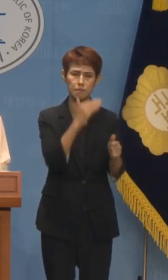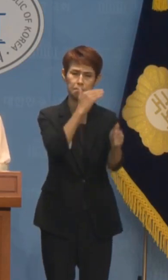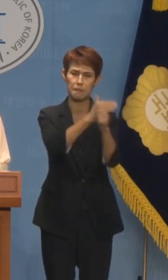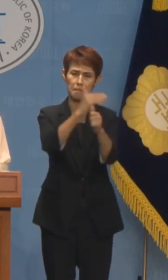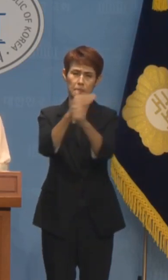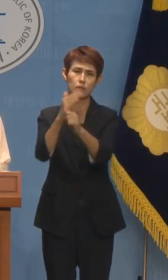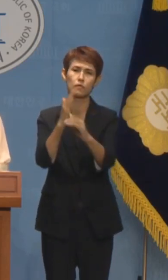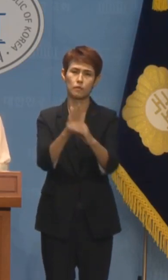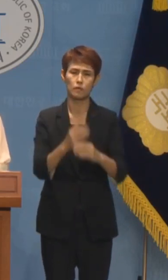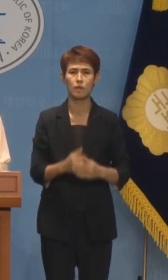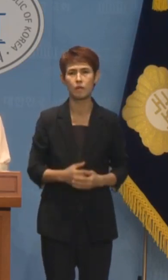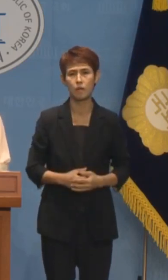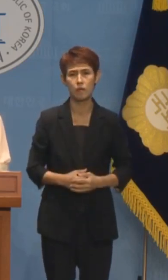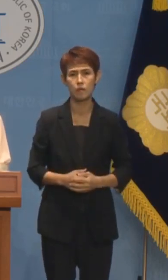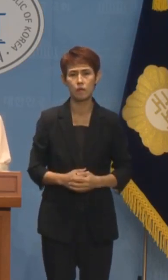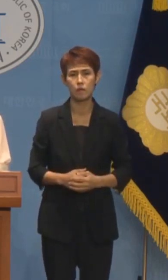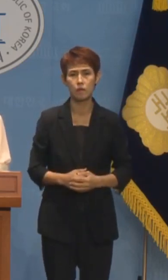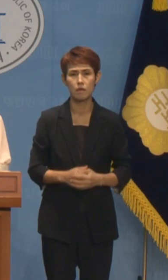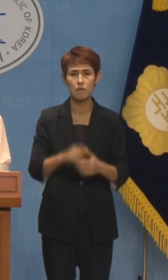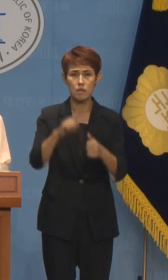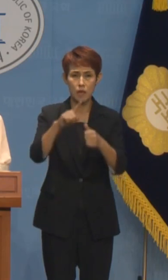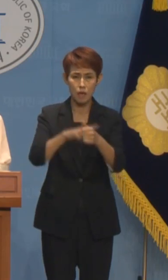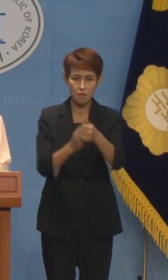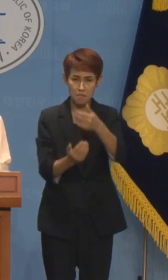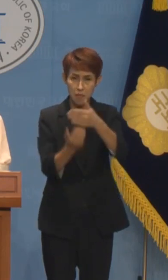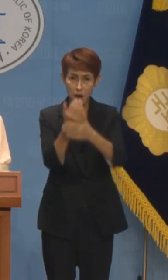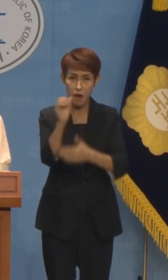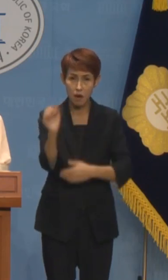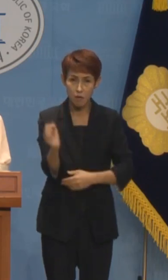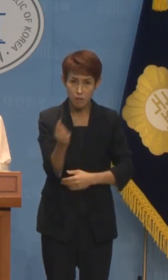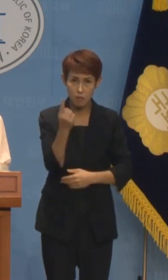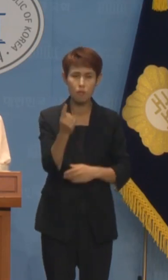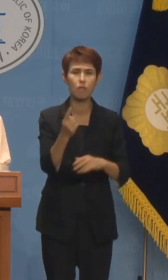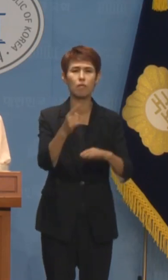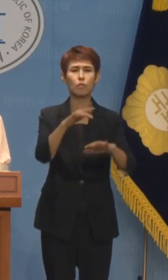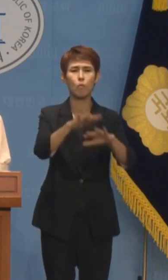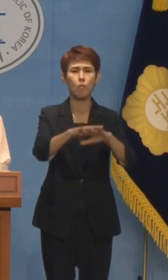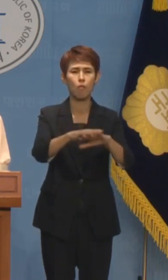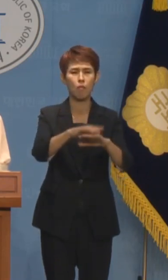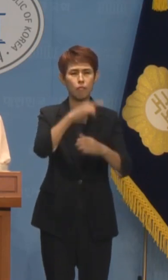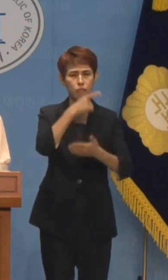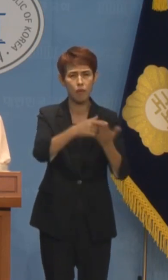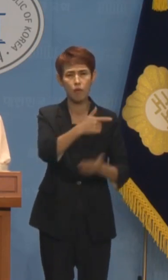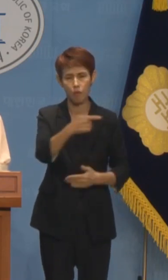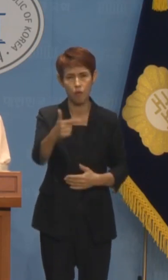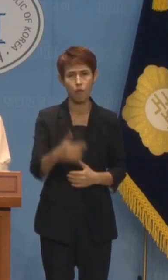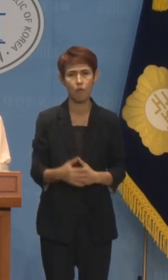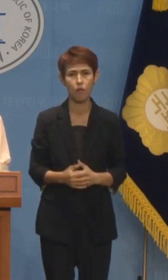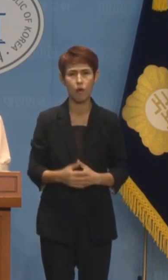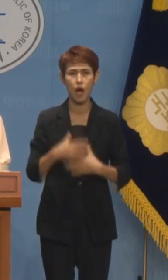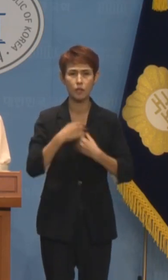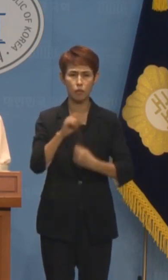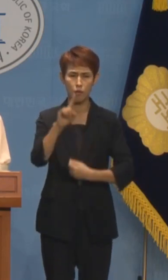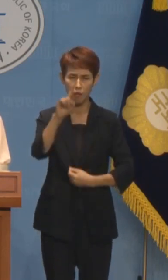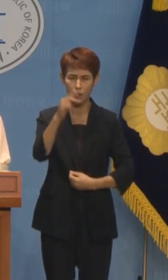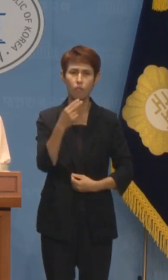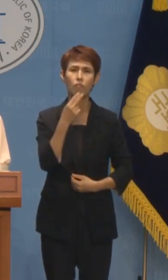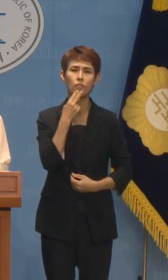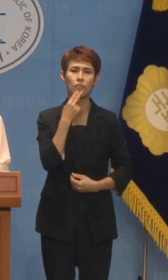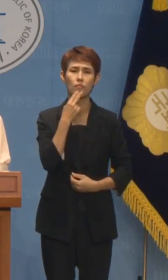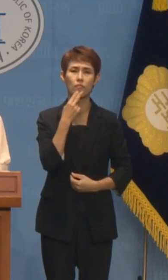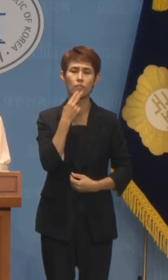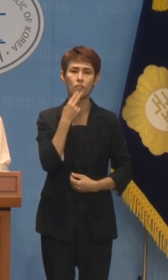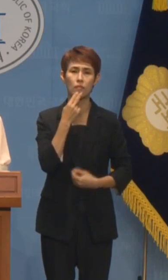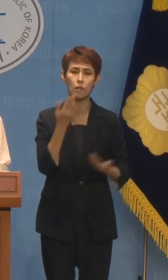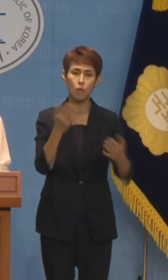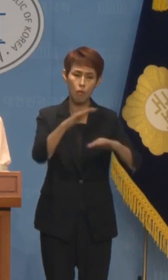있습니다 자연재해로 농 농업도 큰 타격을 입고 제도적 안전 장치도 대책도 없이